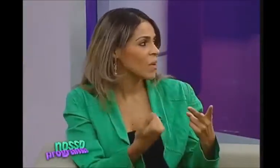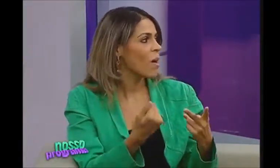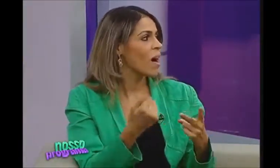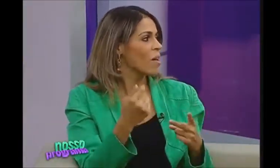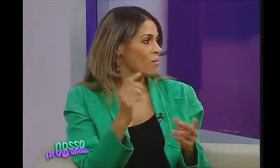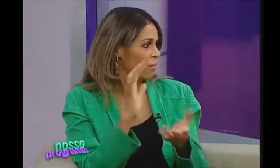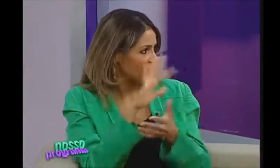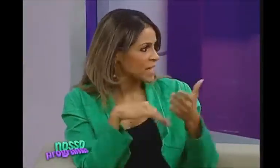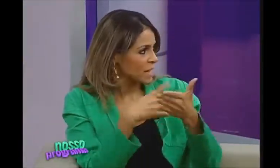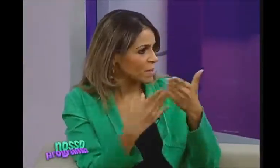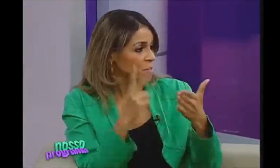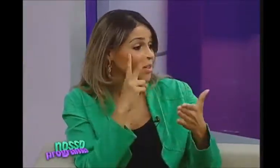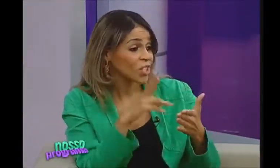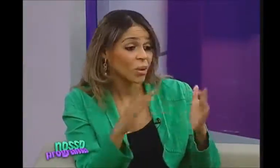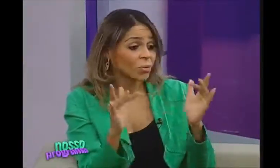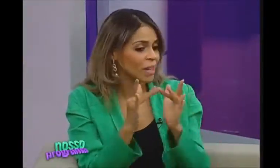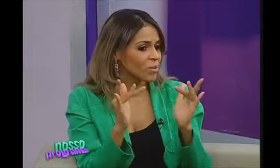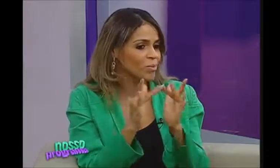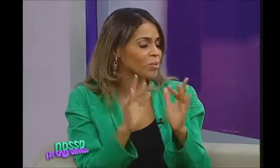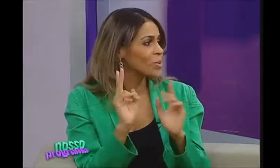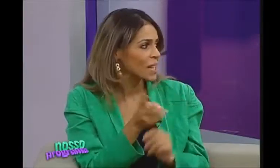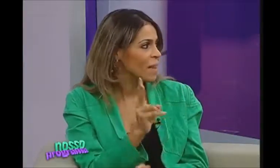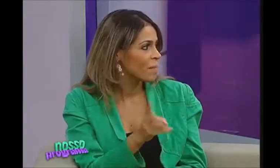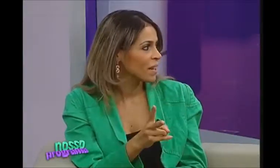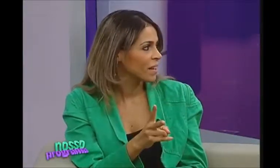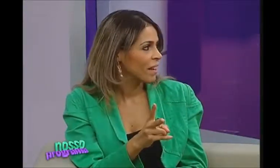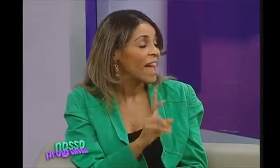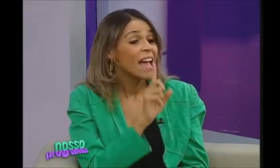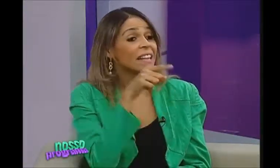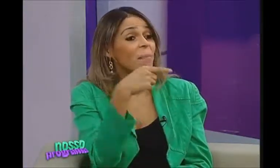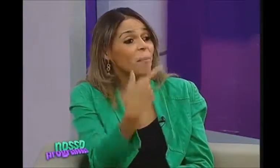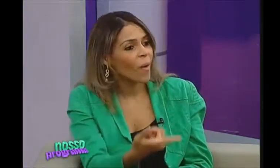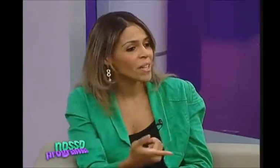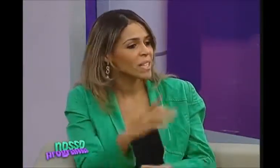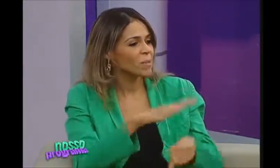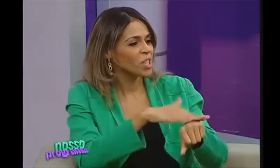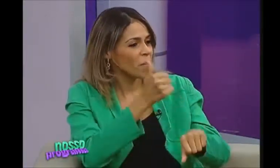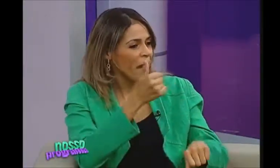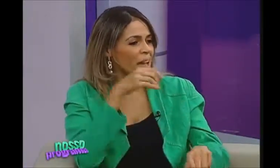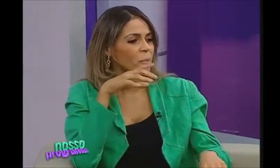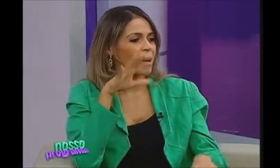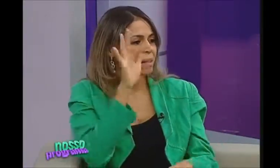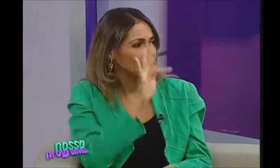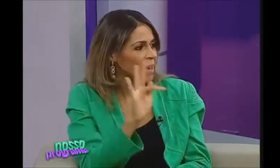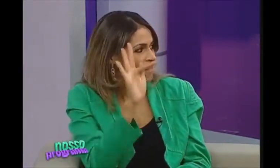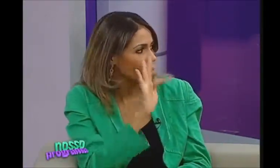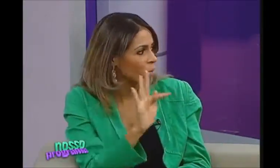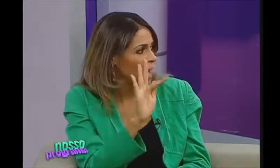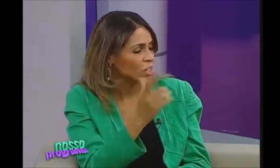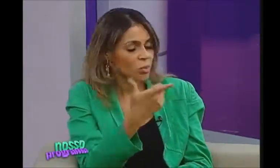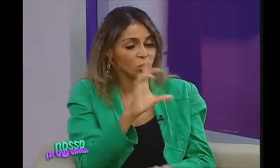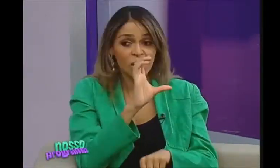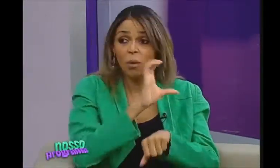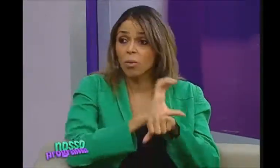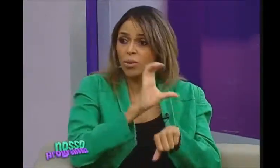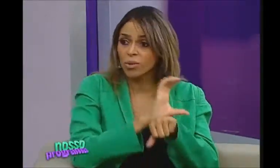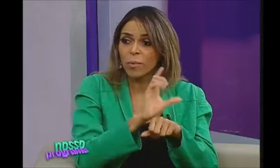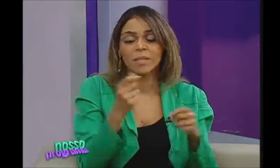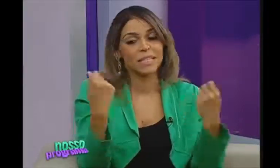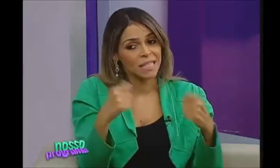língua foi as Libras, porque eu tinha contato com surdos sempre. Olha que bacana. Depois que me chamaram para trabalhar em faculdade, eu não tinha curso, eu precisei